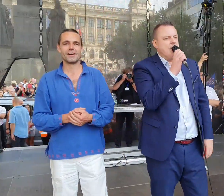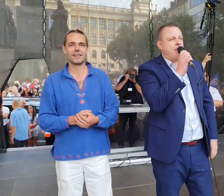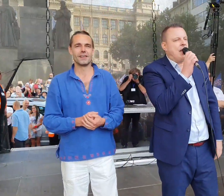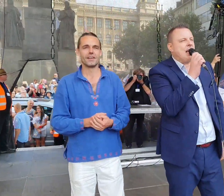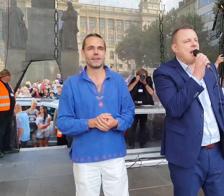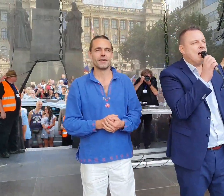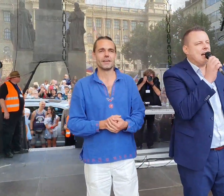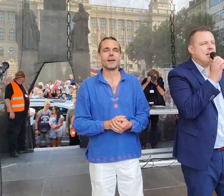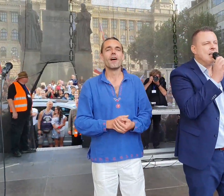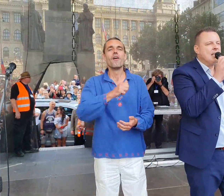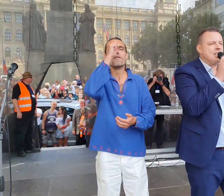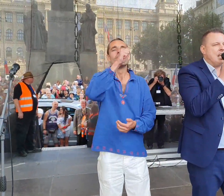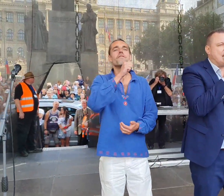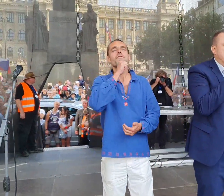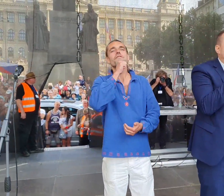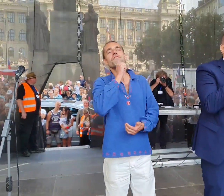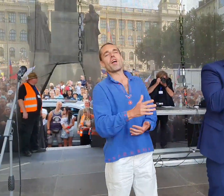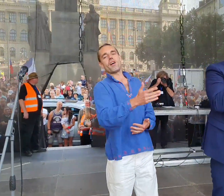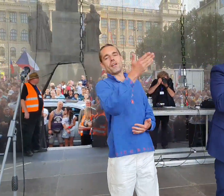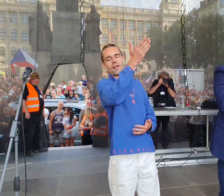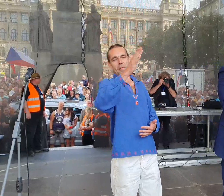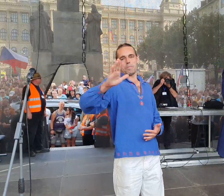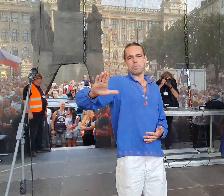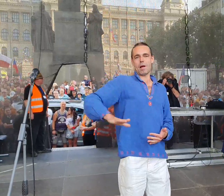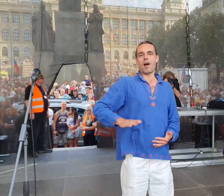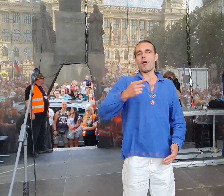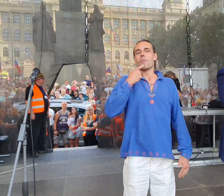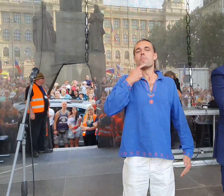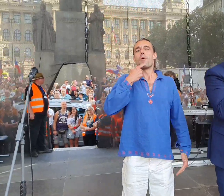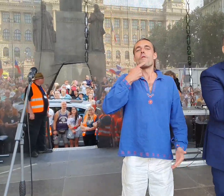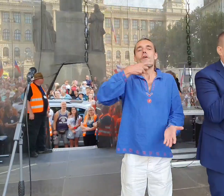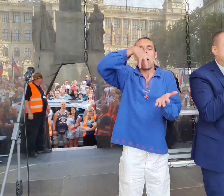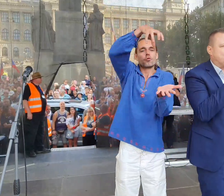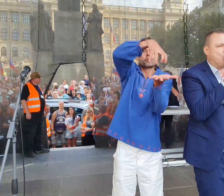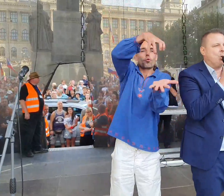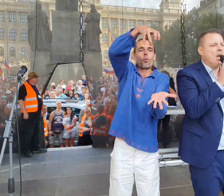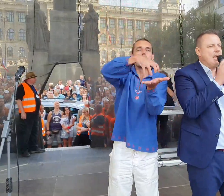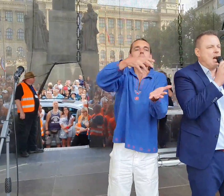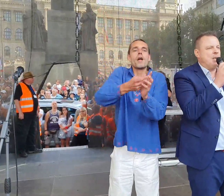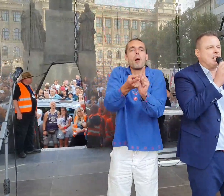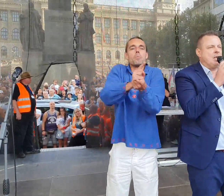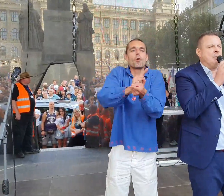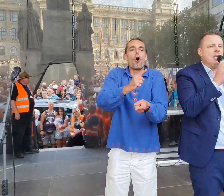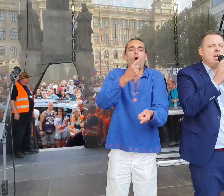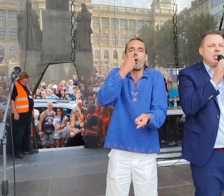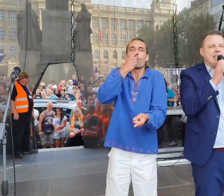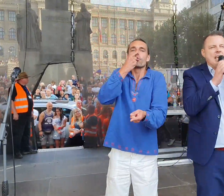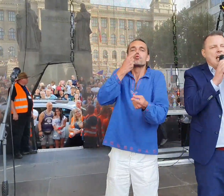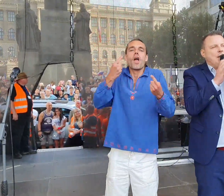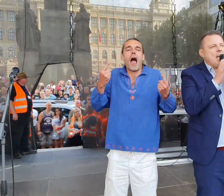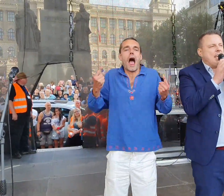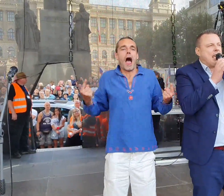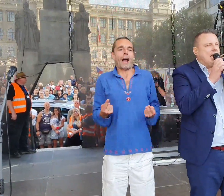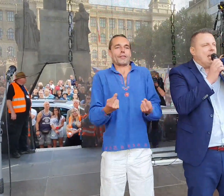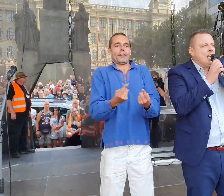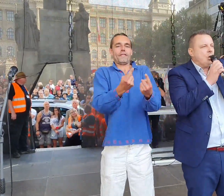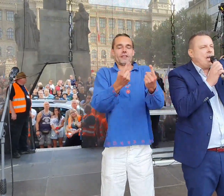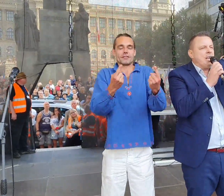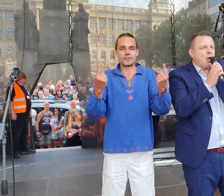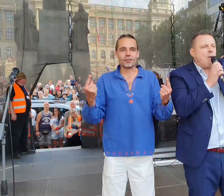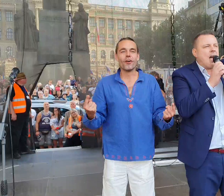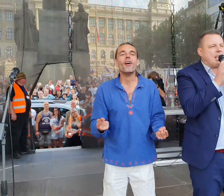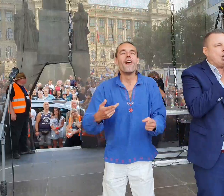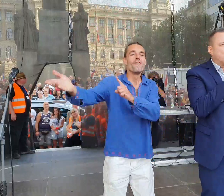A pan Fiala říká, že tady je skupina proruských aktivistů. Já myslím, že tyhle lajky,